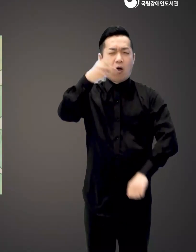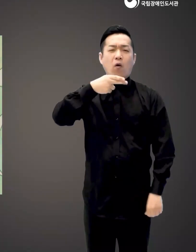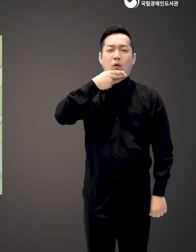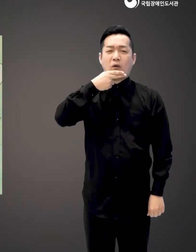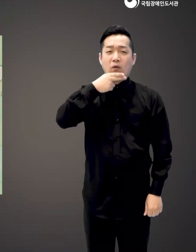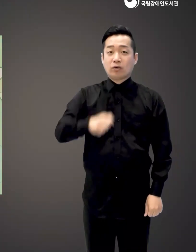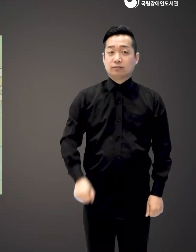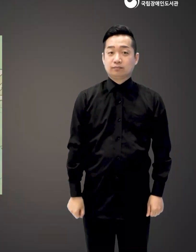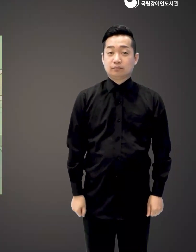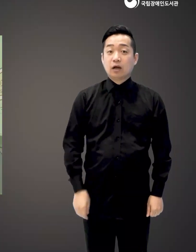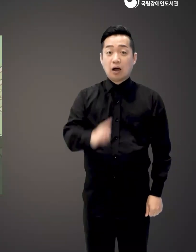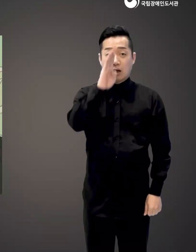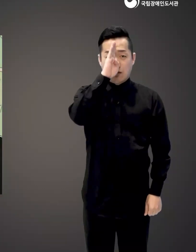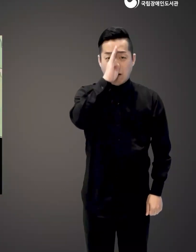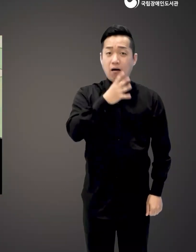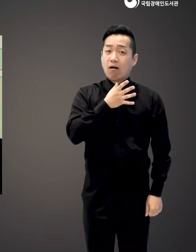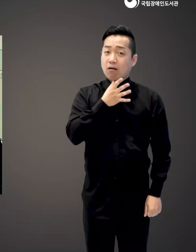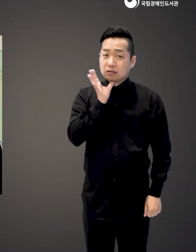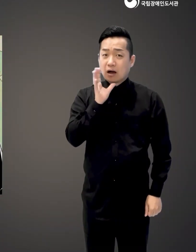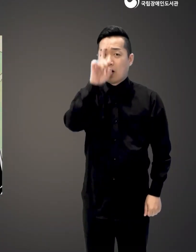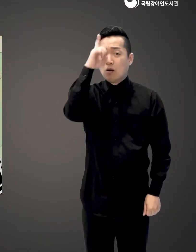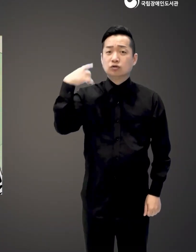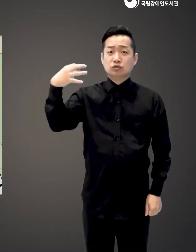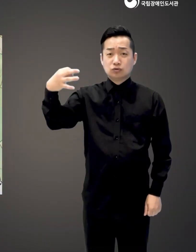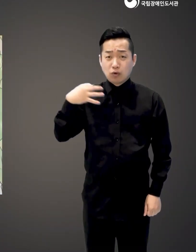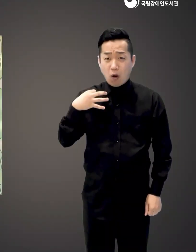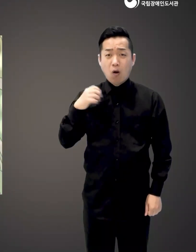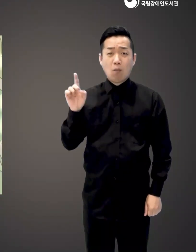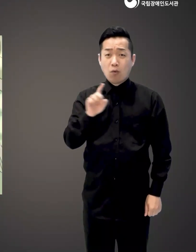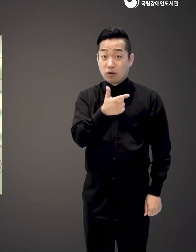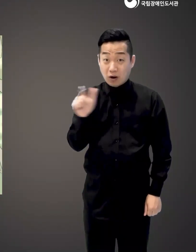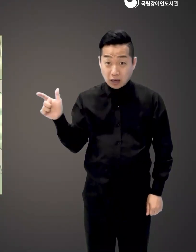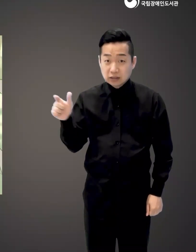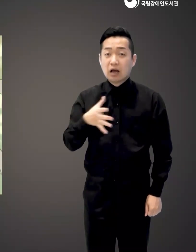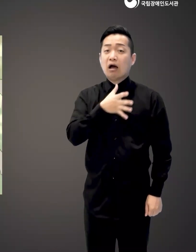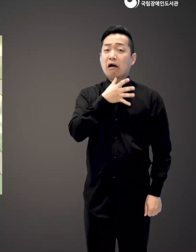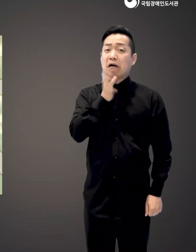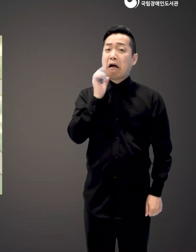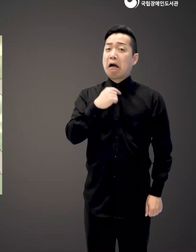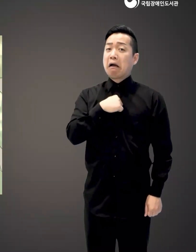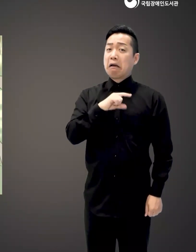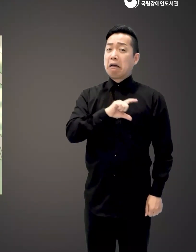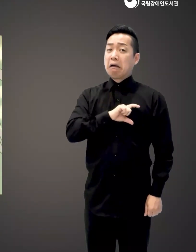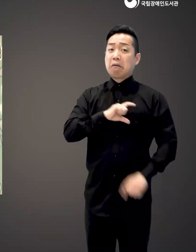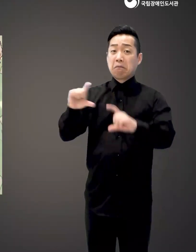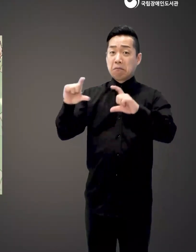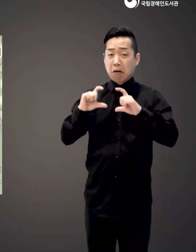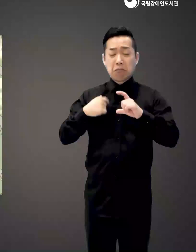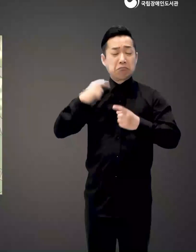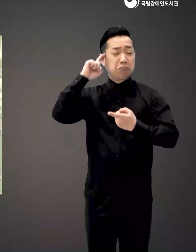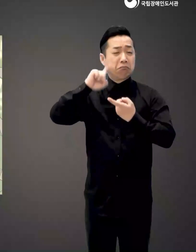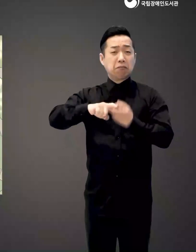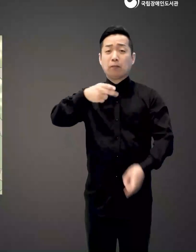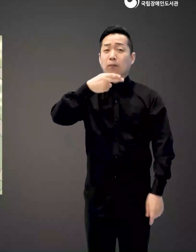않았습니다. 질병이나 노화, 사회보장국이 고령자로 분류한다는 사실은 안중에도